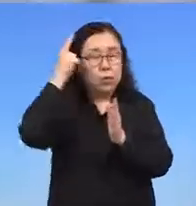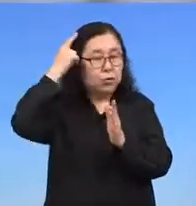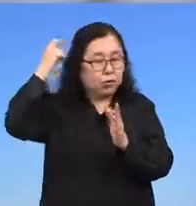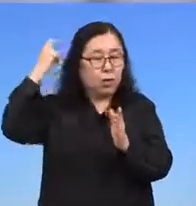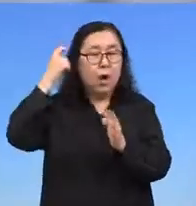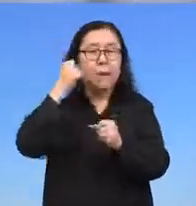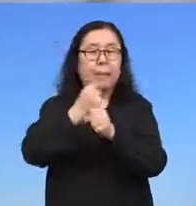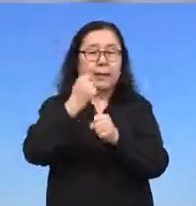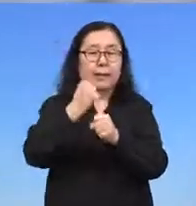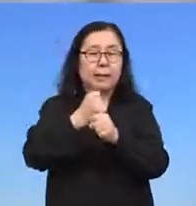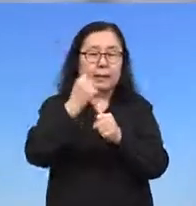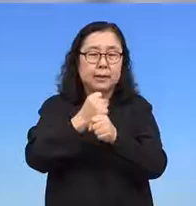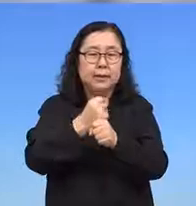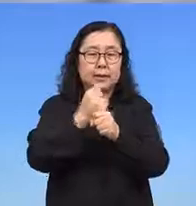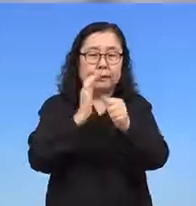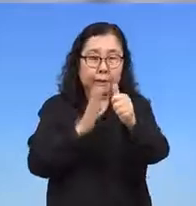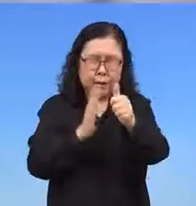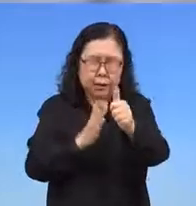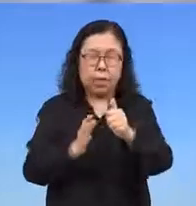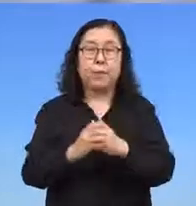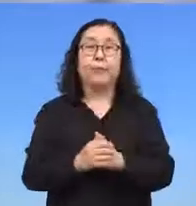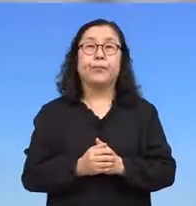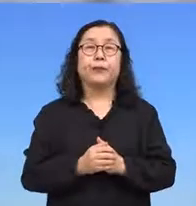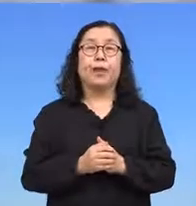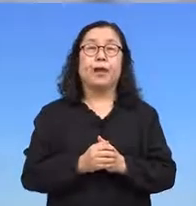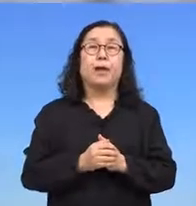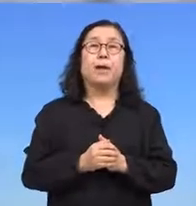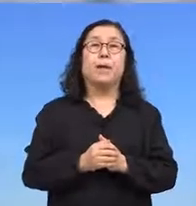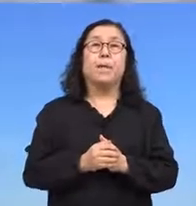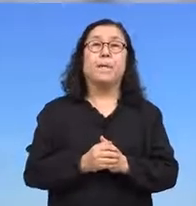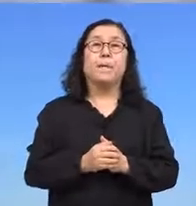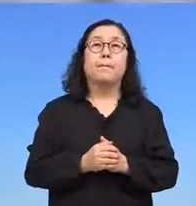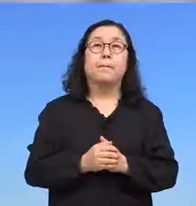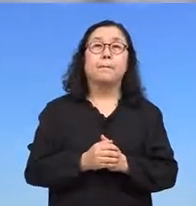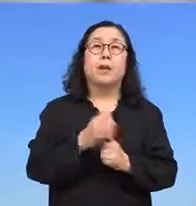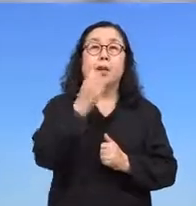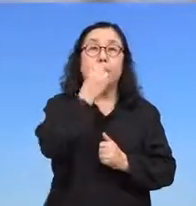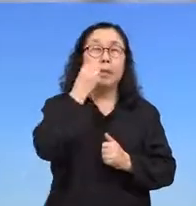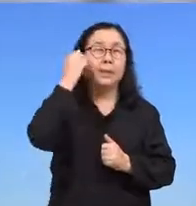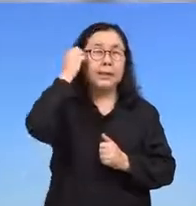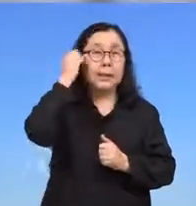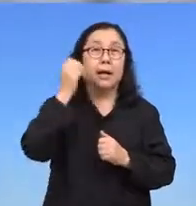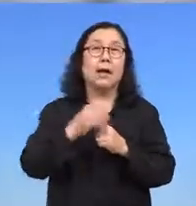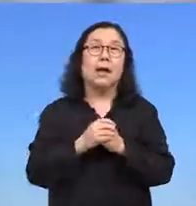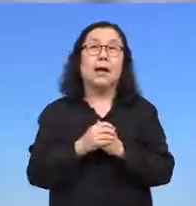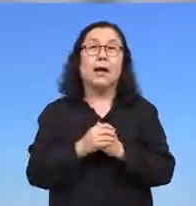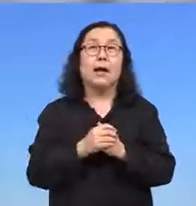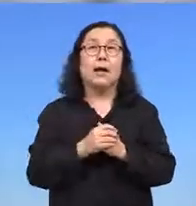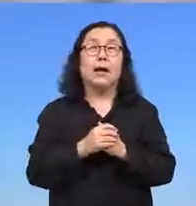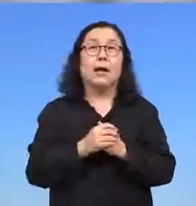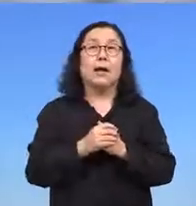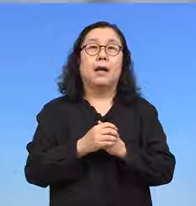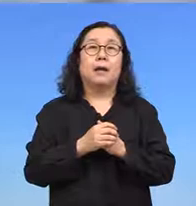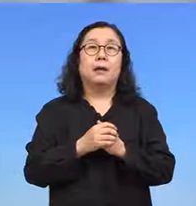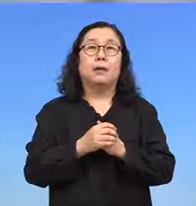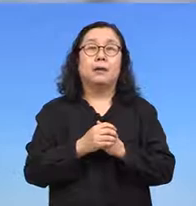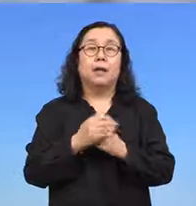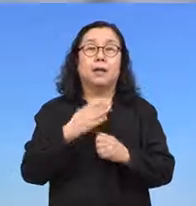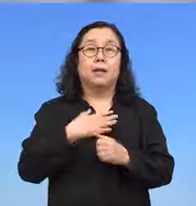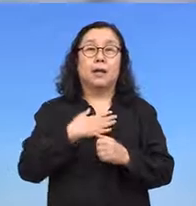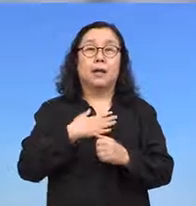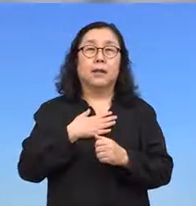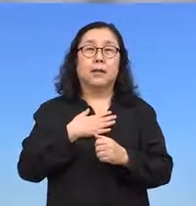만드는 성탄절이 되시기를 바랍니다. 그래서 계속 연구하시고요, 홈페이지에다가 제가 코너를